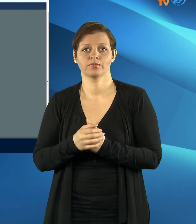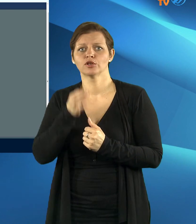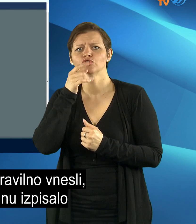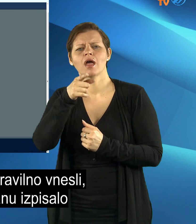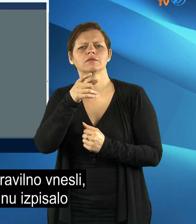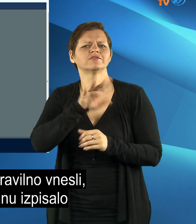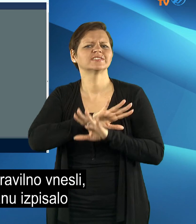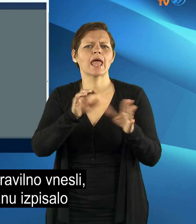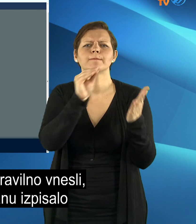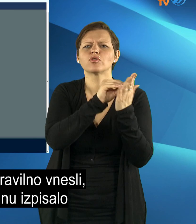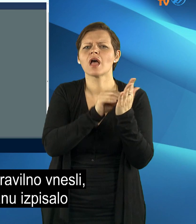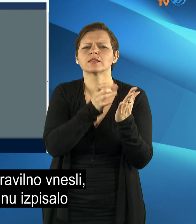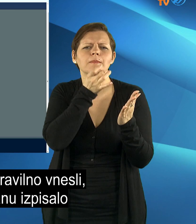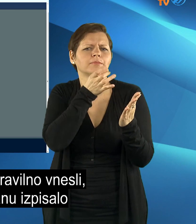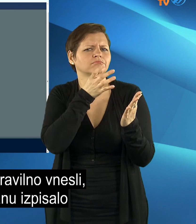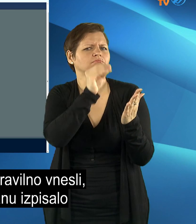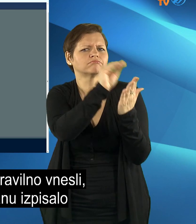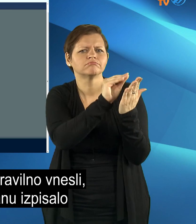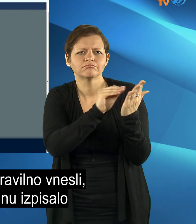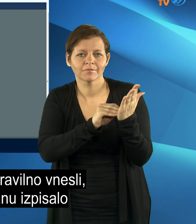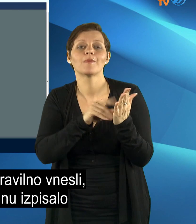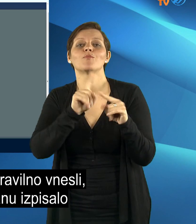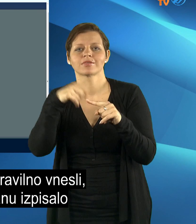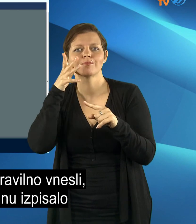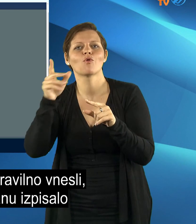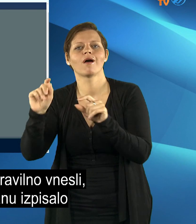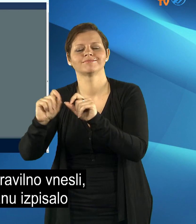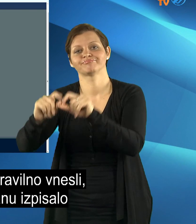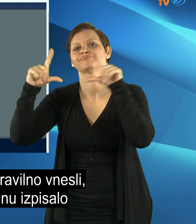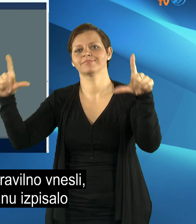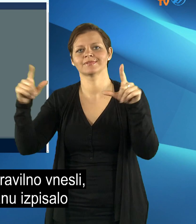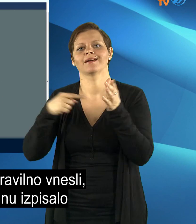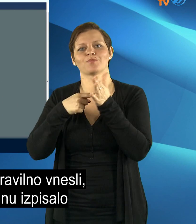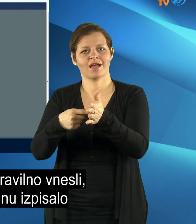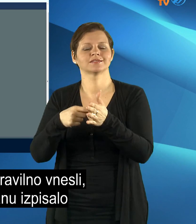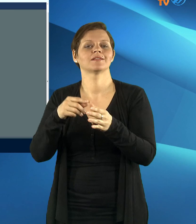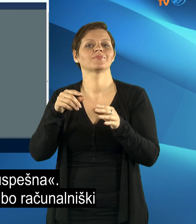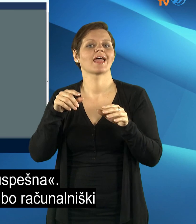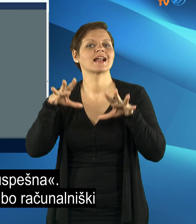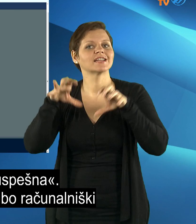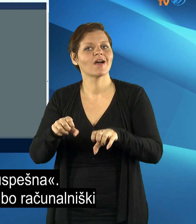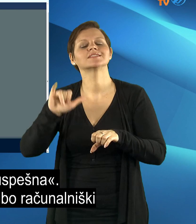Če ste vse podatke pravilno vnesli, se vam bo na ekranu izpisalo Rezervacija je